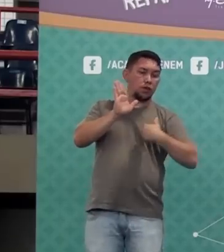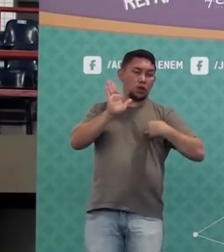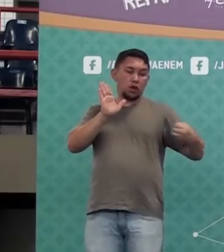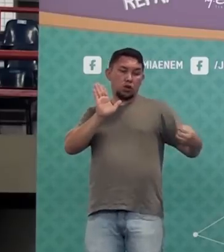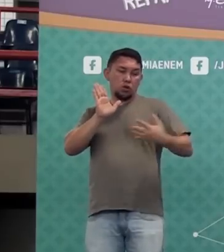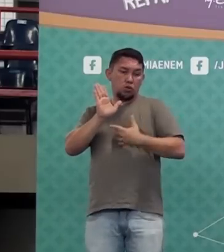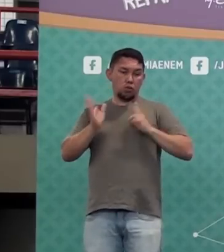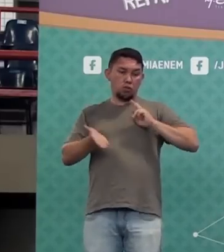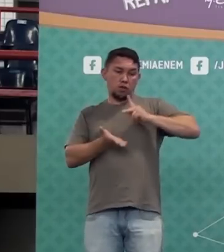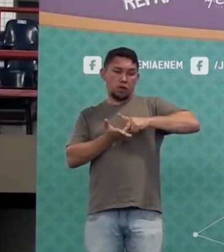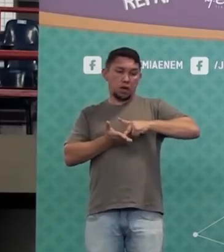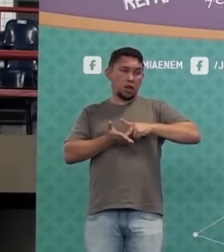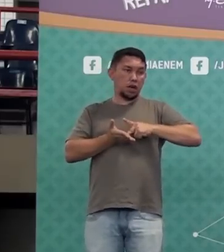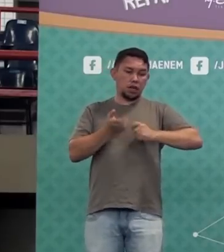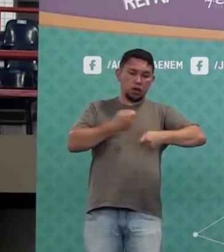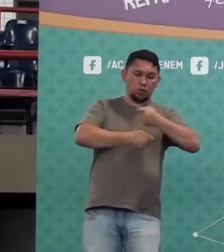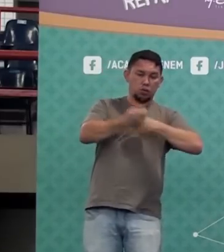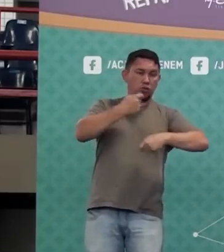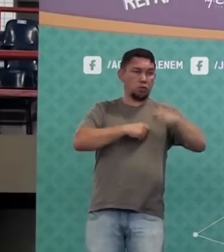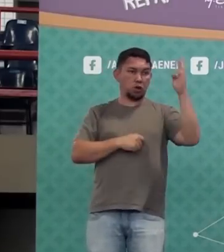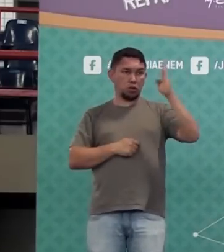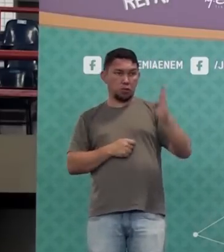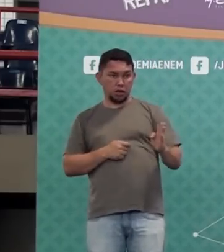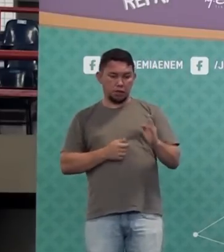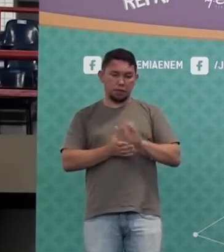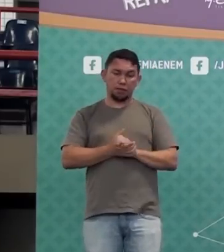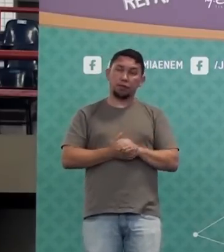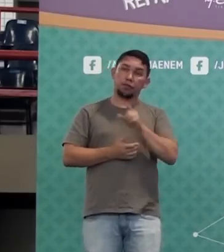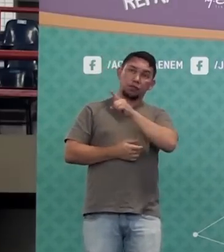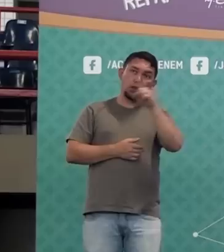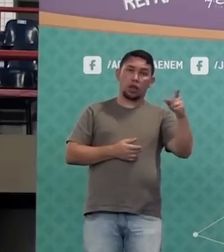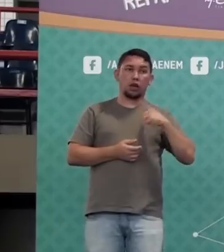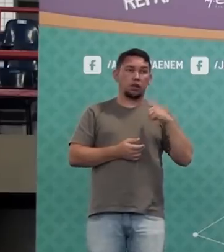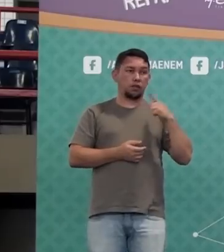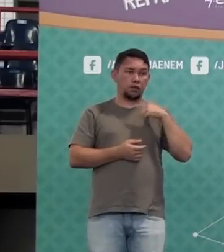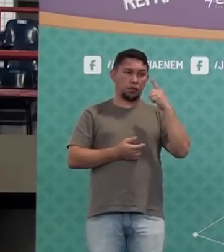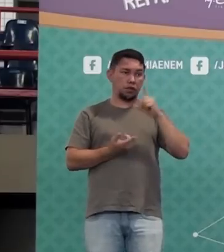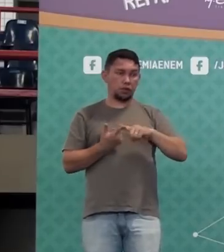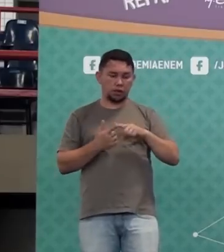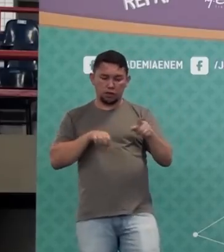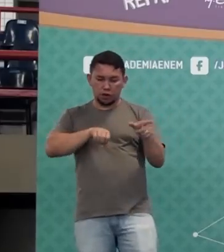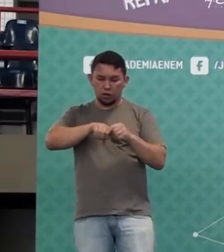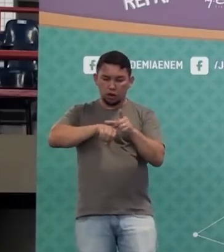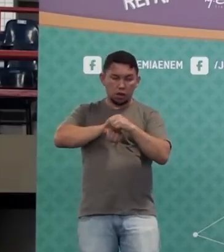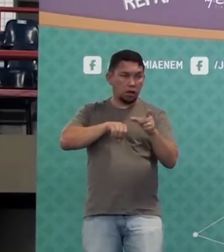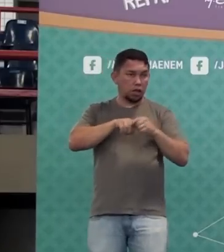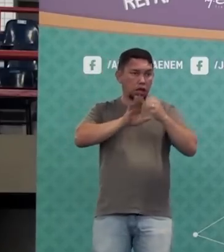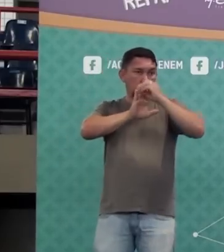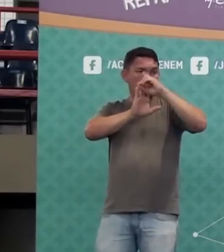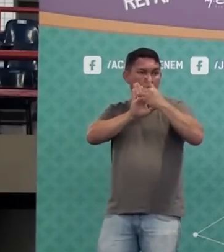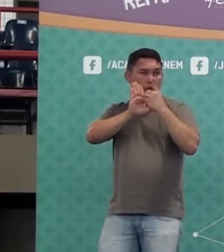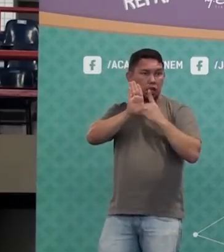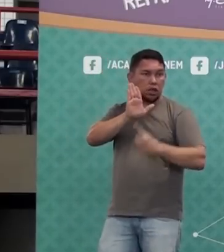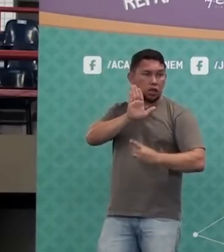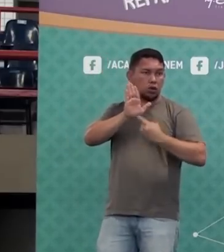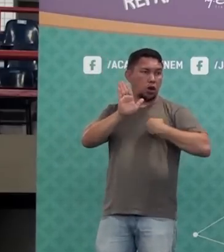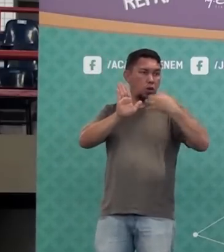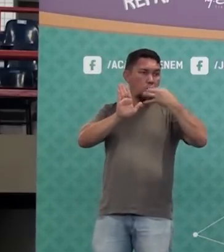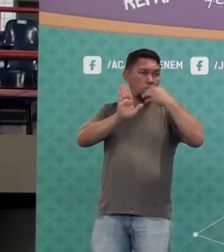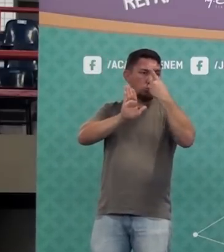nova realidade econômica brasileira. Por exemplo, você faz uma dissertação argumentativa.